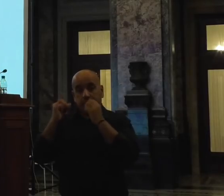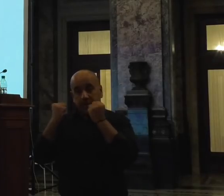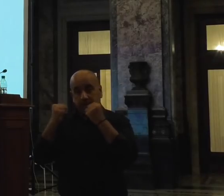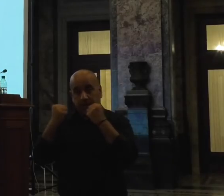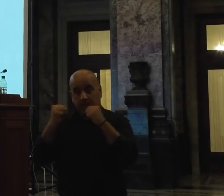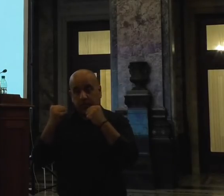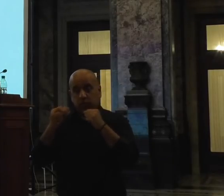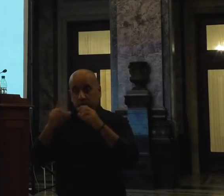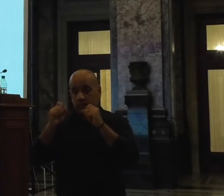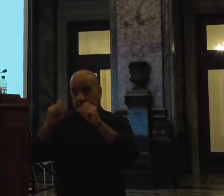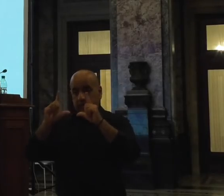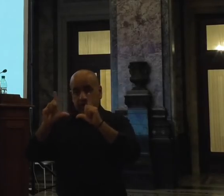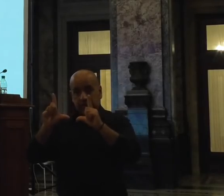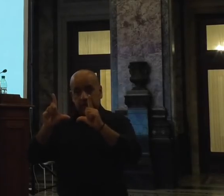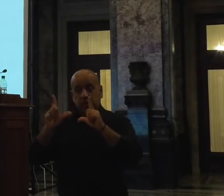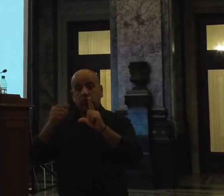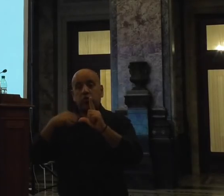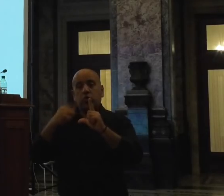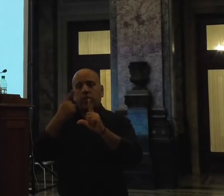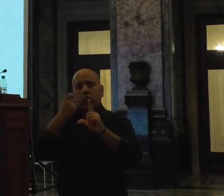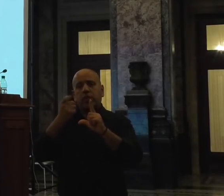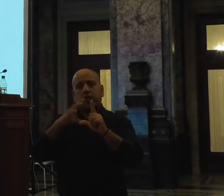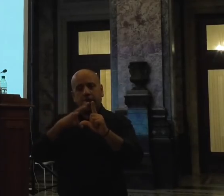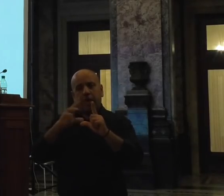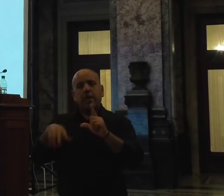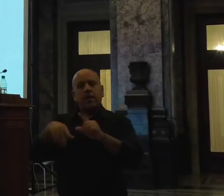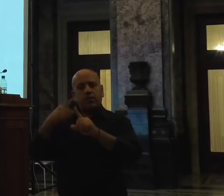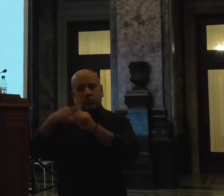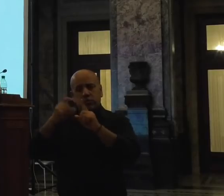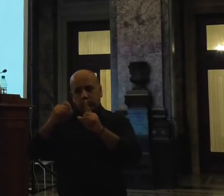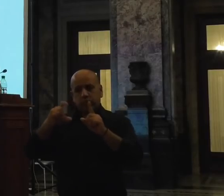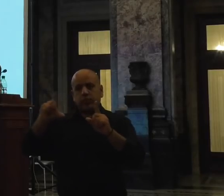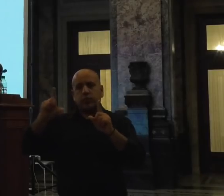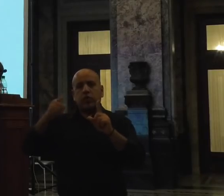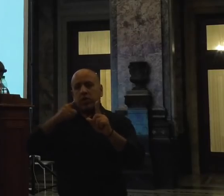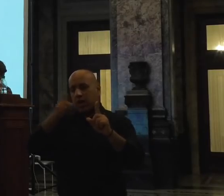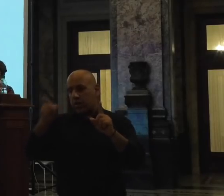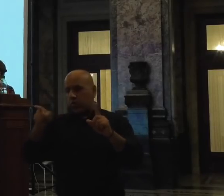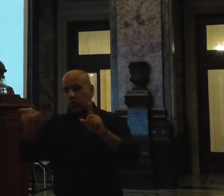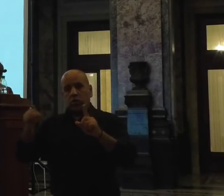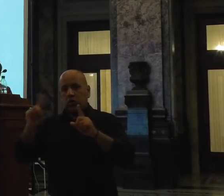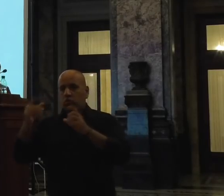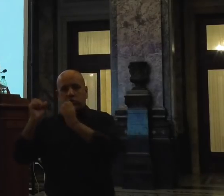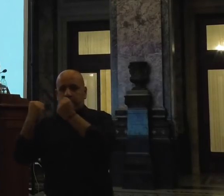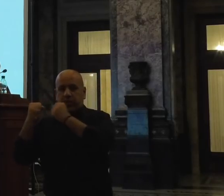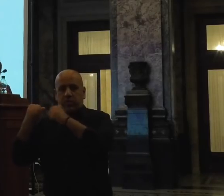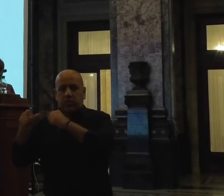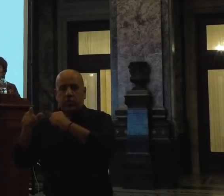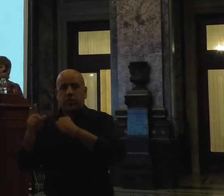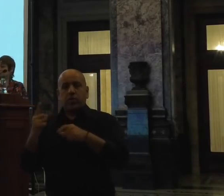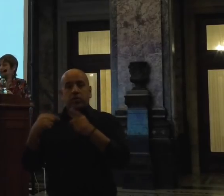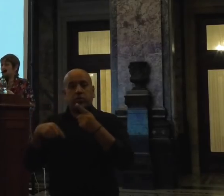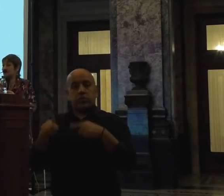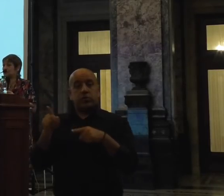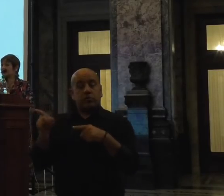atención, vemos una mejora muy similar en la localidad que se entrenó y en la localidad que no se entrenó. Y